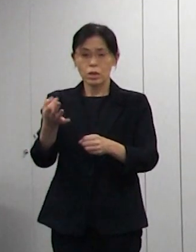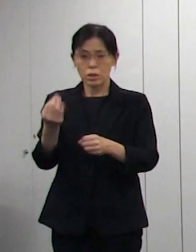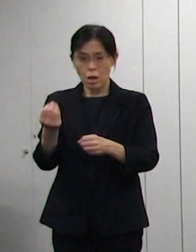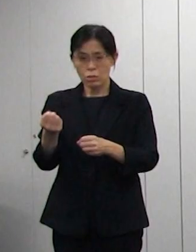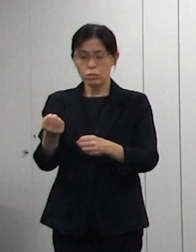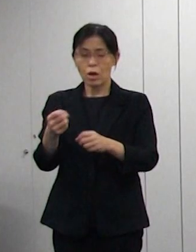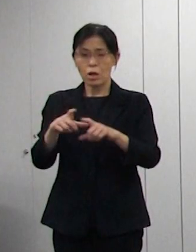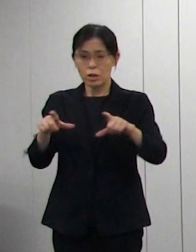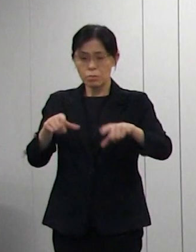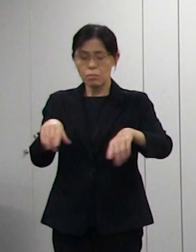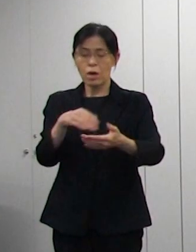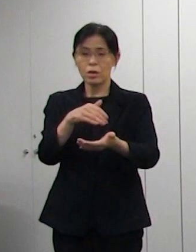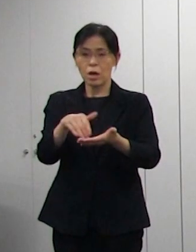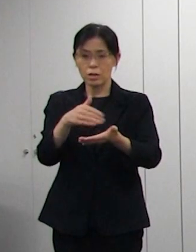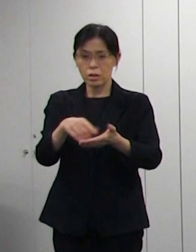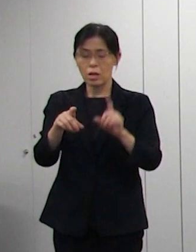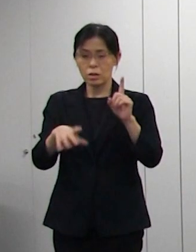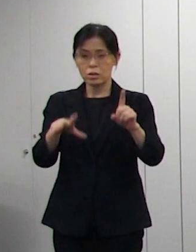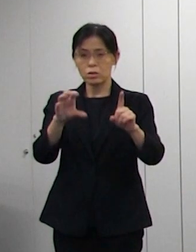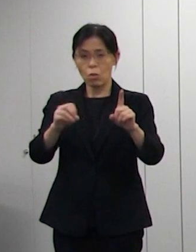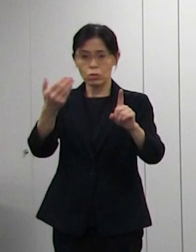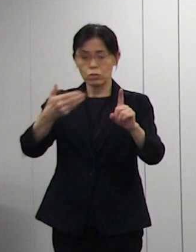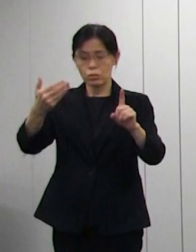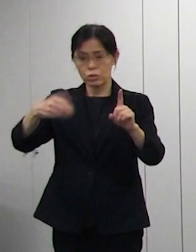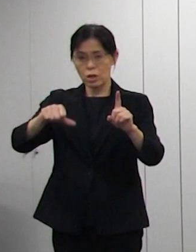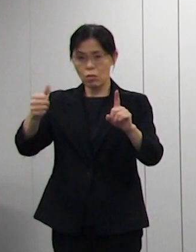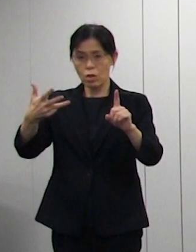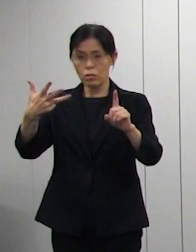一般会計が